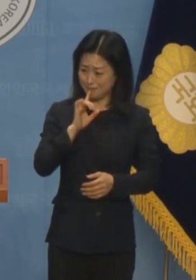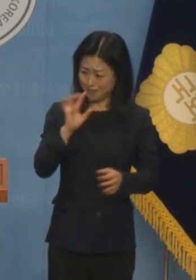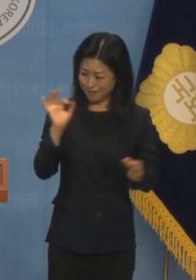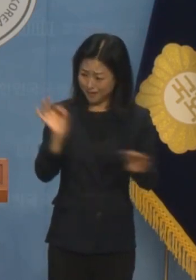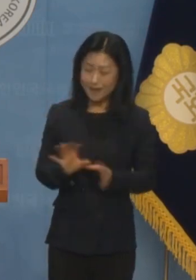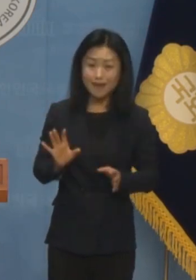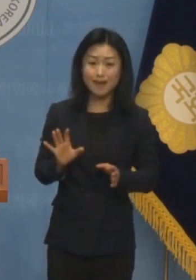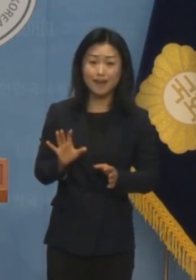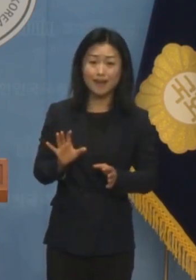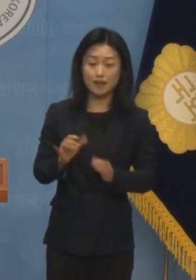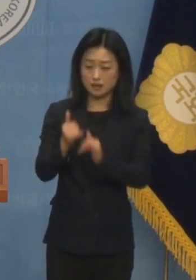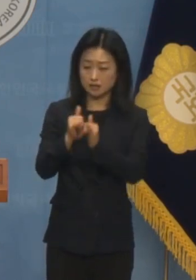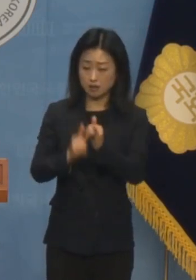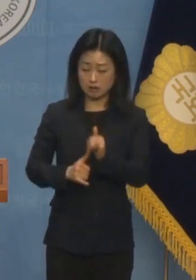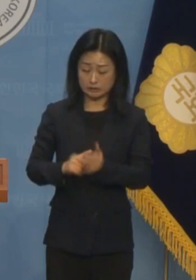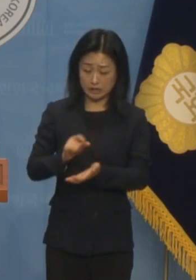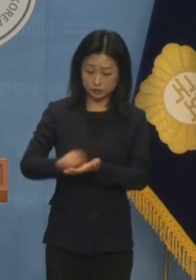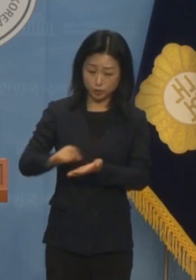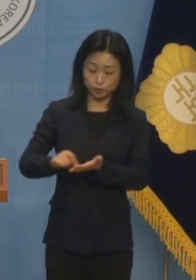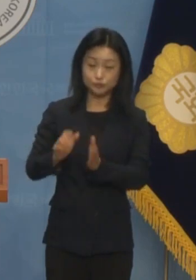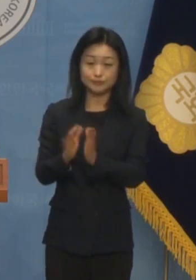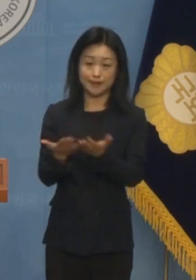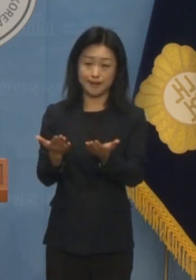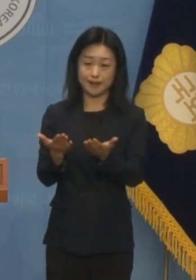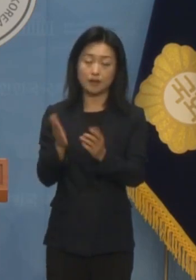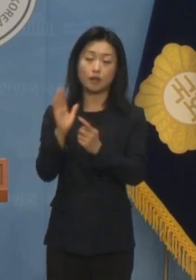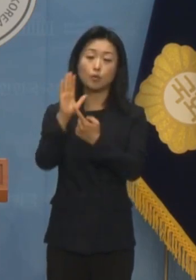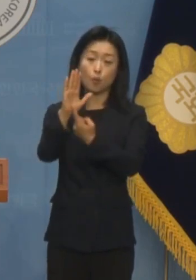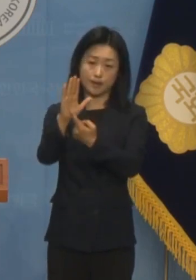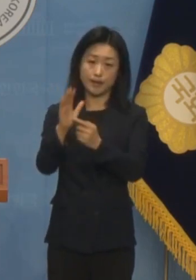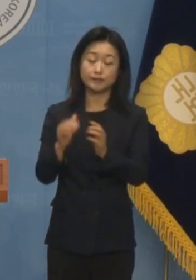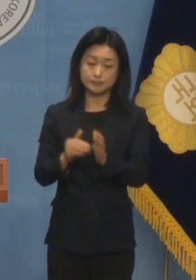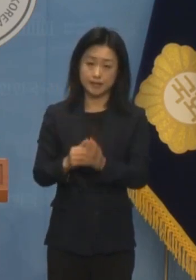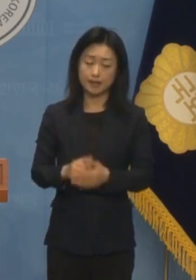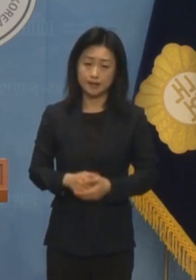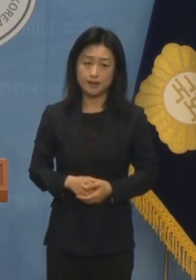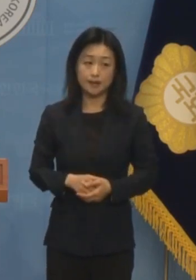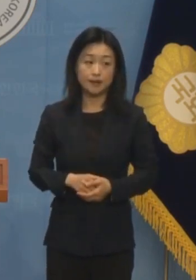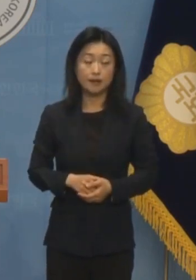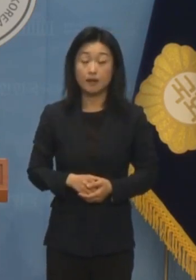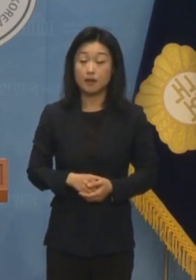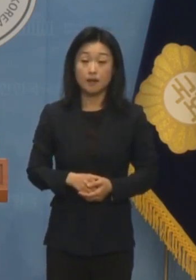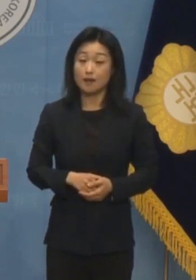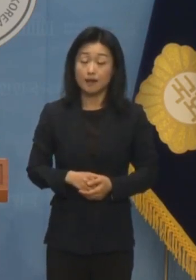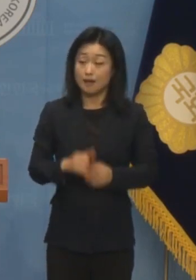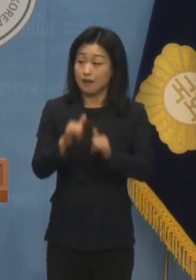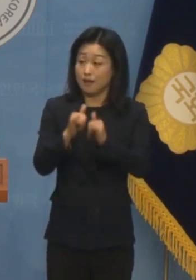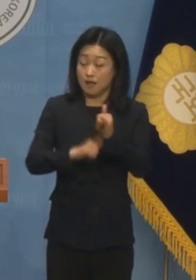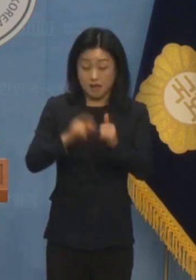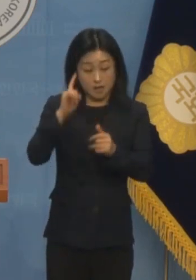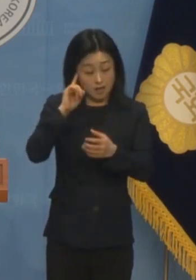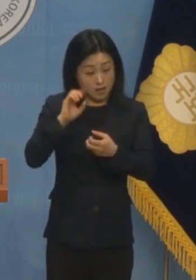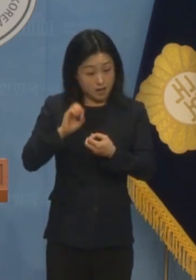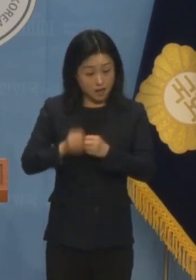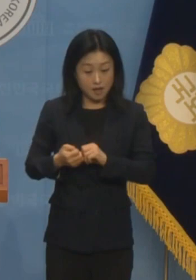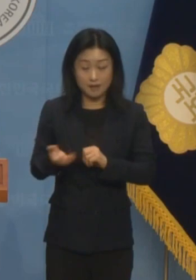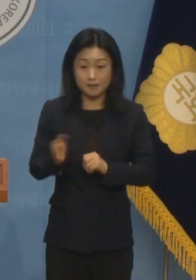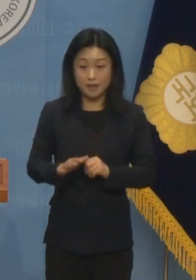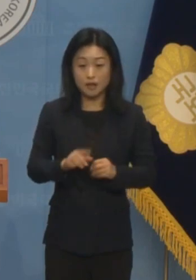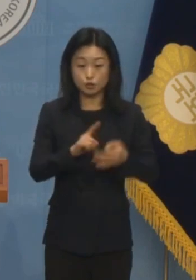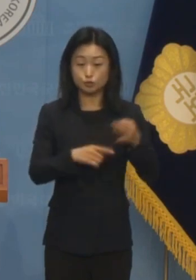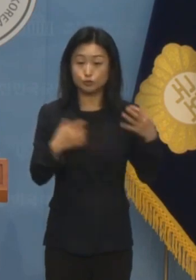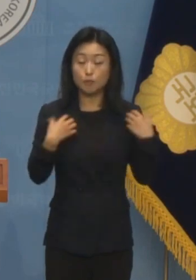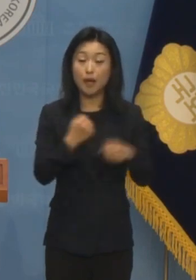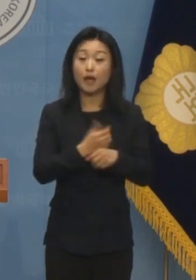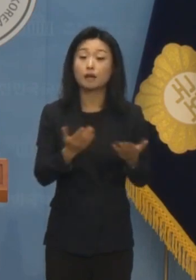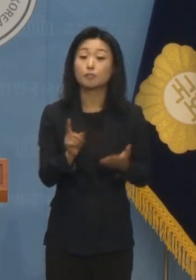되는 그런 역사 서술 교과서가 공개화 되고 있다라고 하는이 엄청난 어 사실 앞에서도 우리 정부가